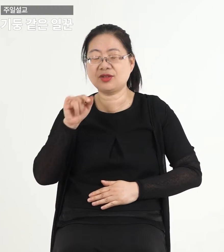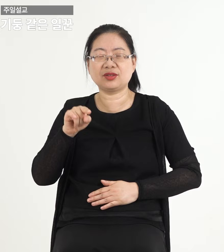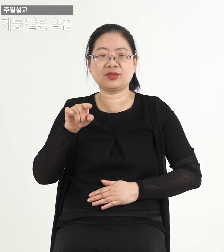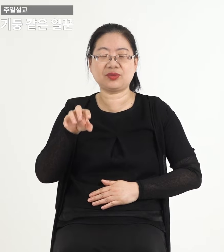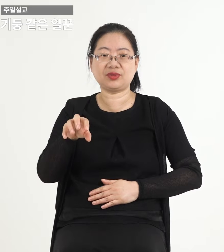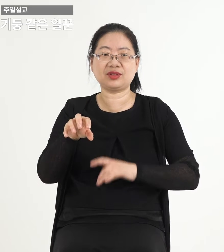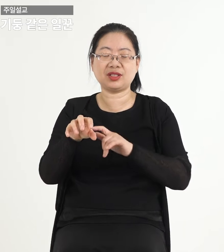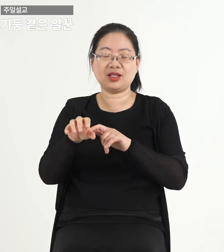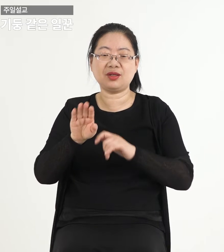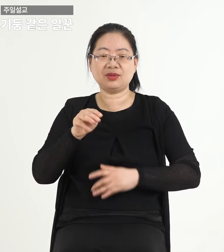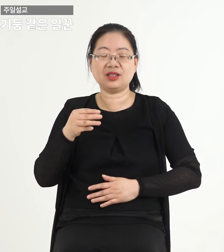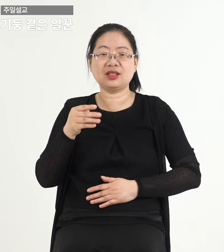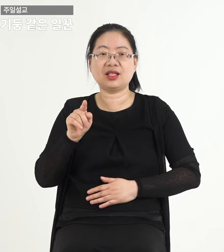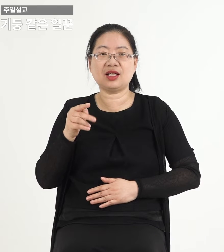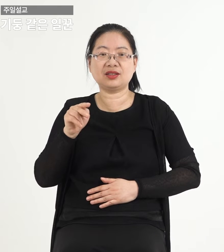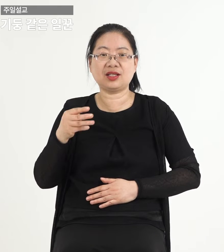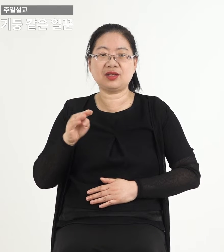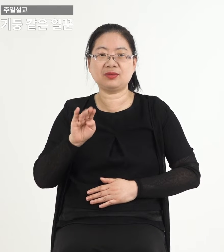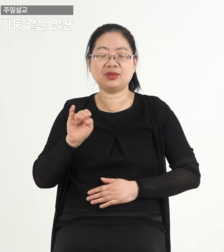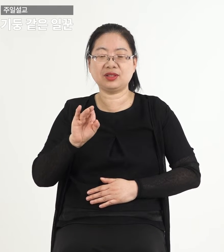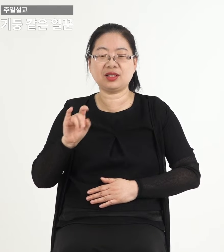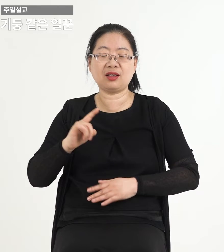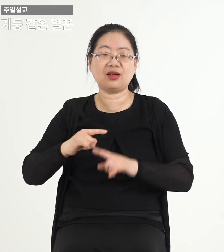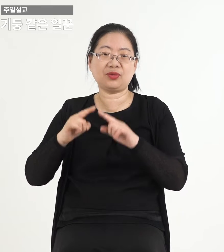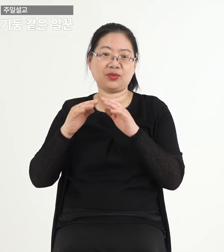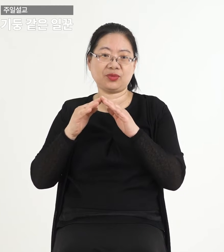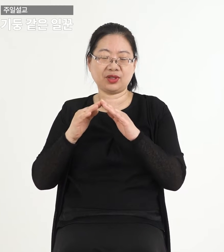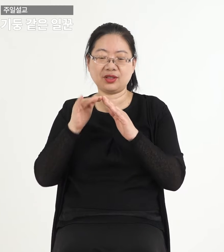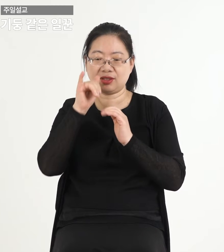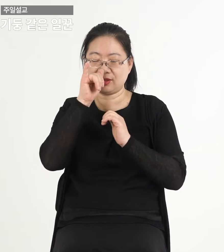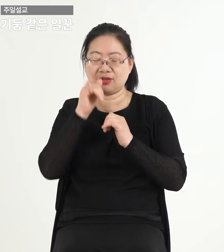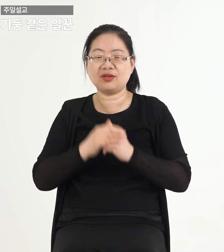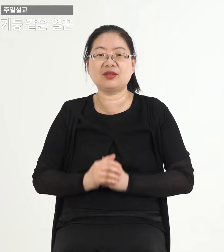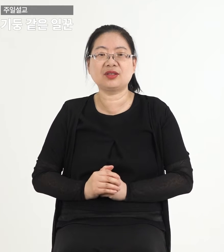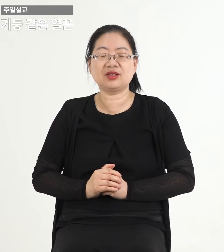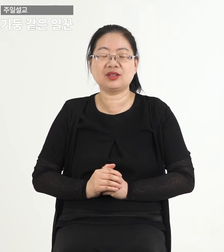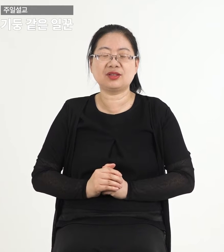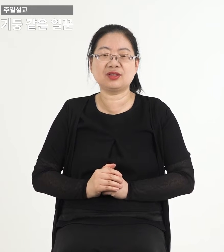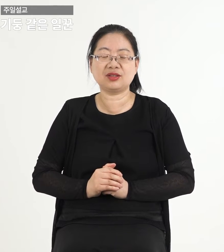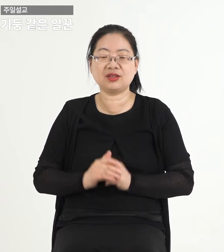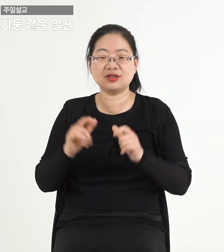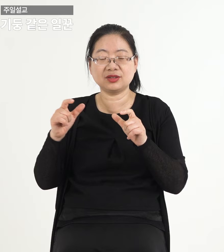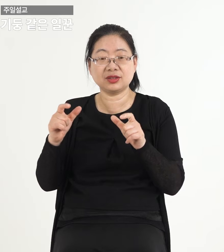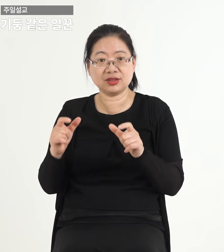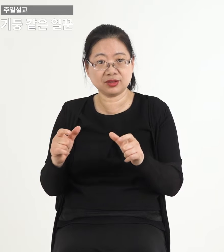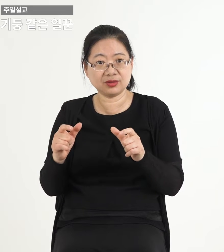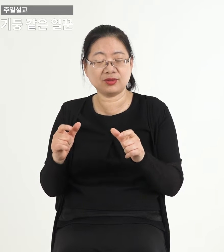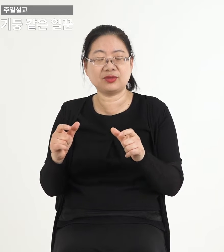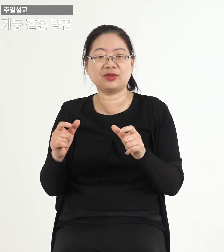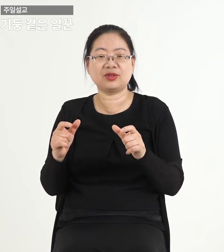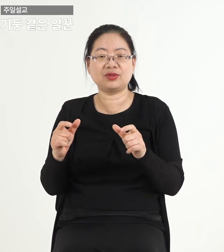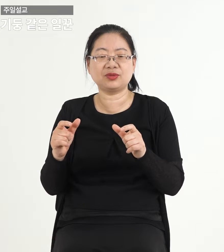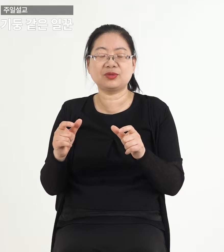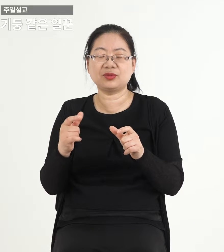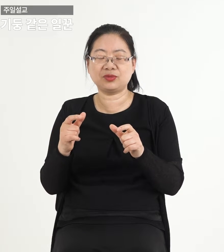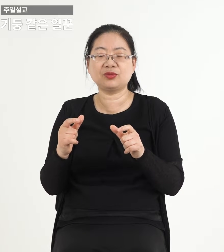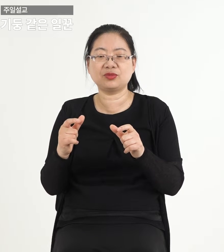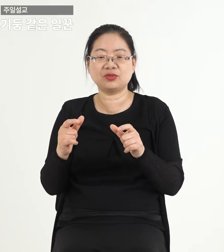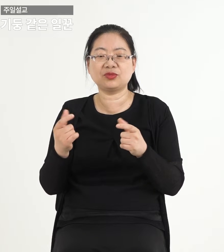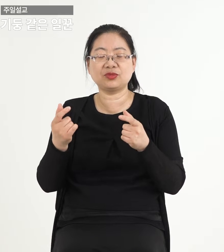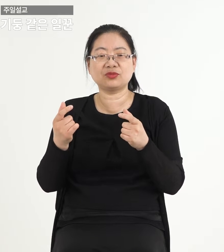거기에 빌라델비아 교회가 자리 잡고 있어요. 그것도 지역도 거기에 당연히 위치해